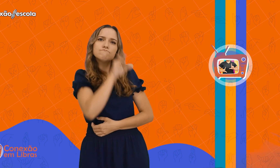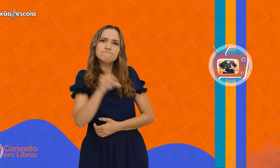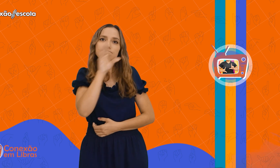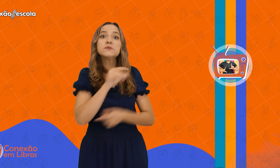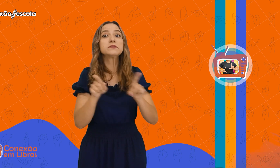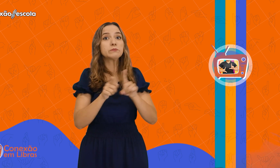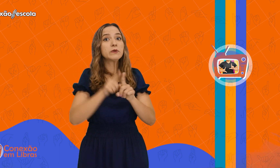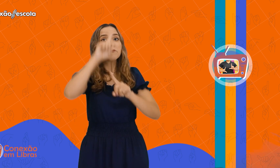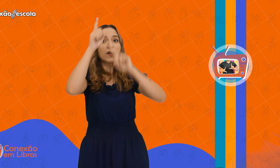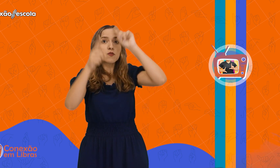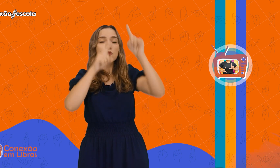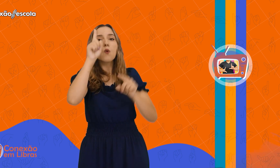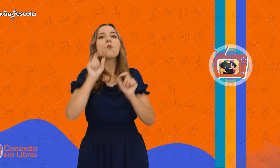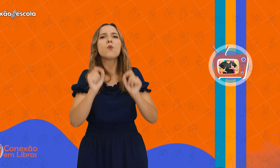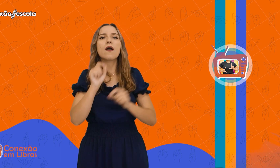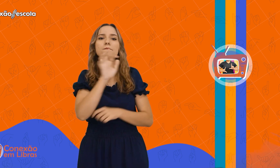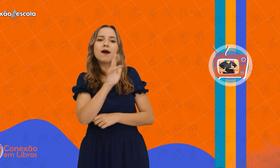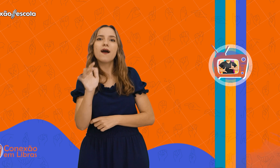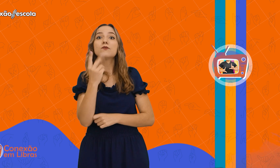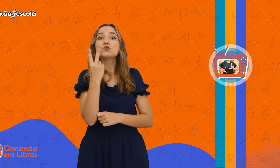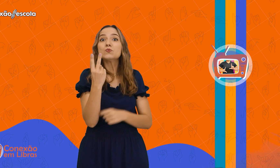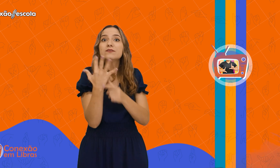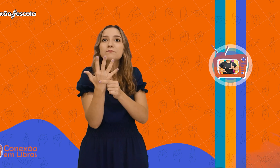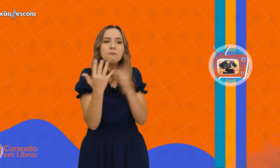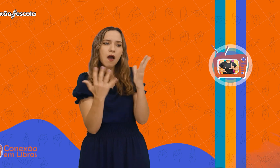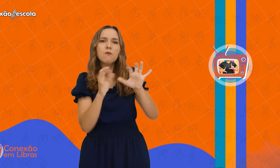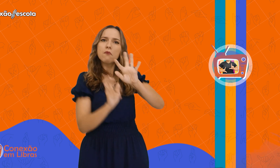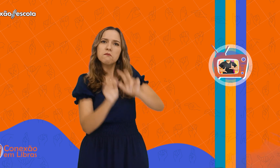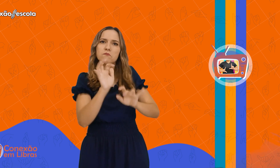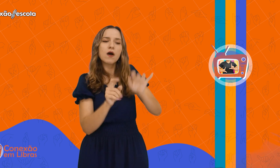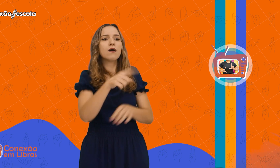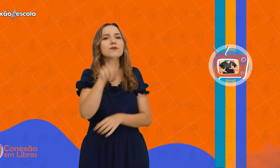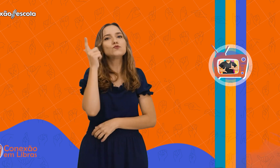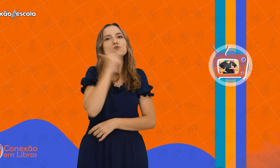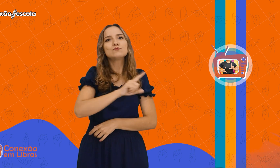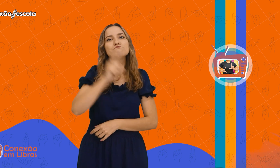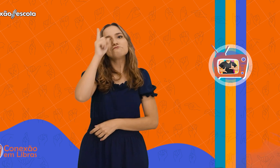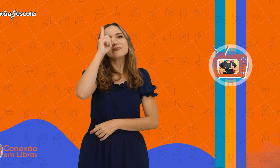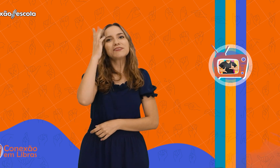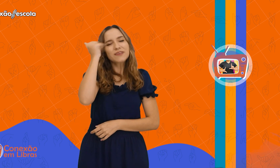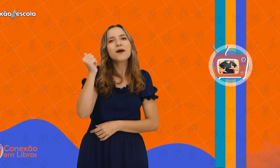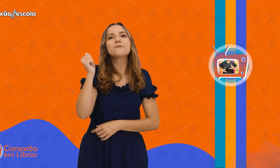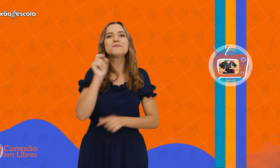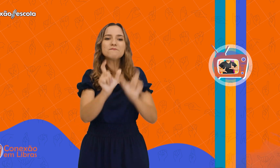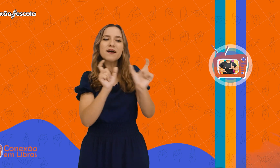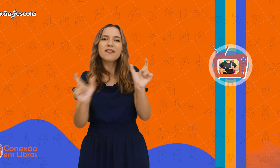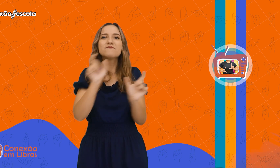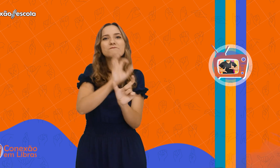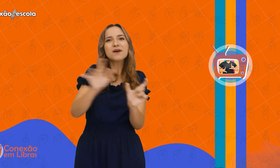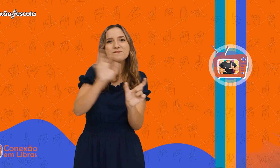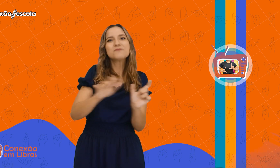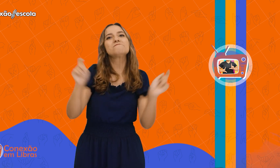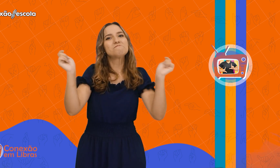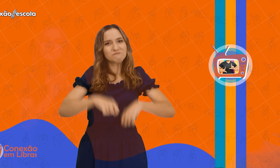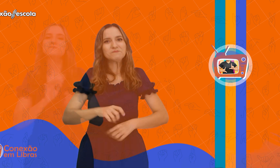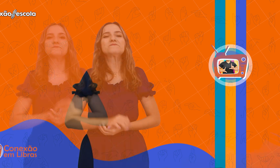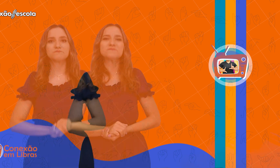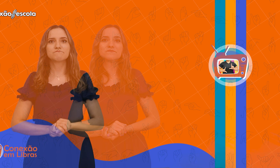e inventou um alfabeto bimanual para que os surdos aprendessem a soletrar as palavras.